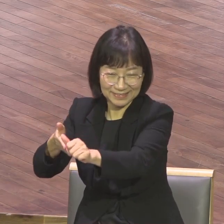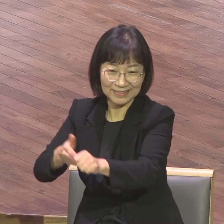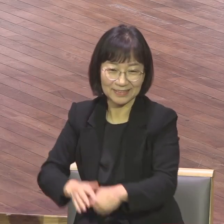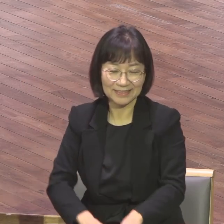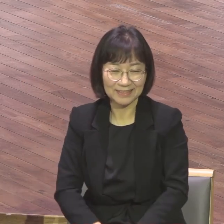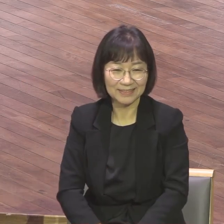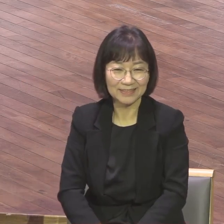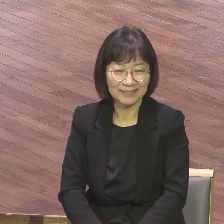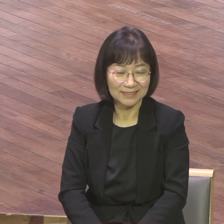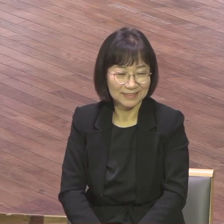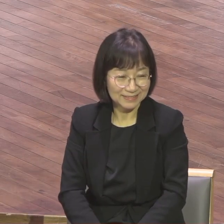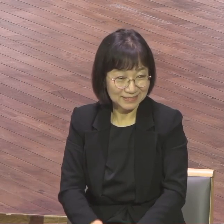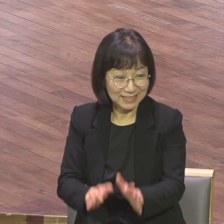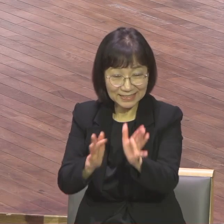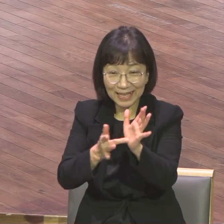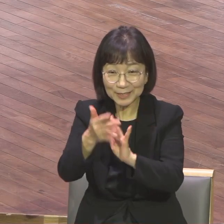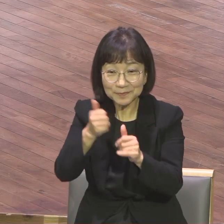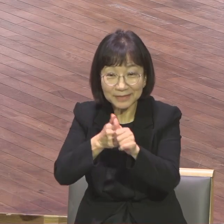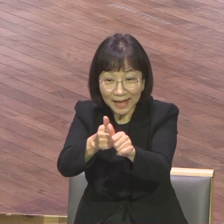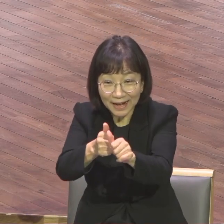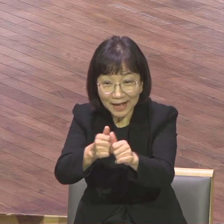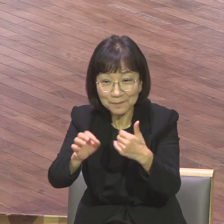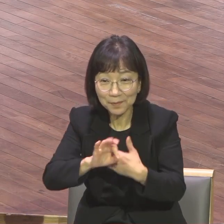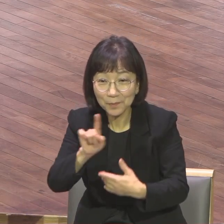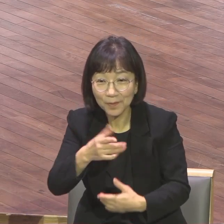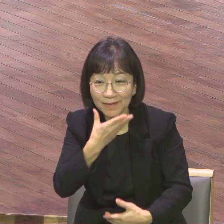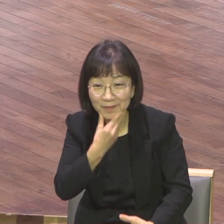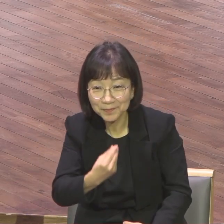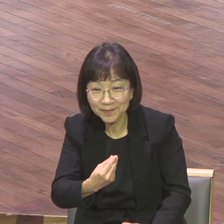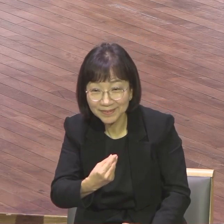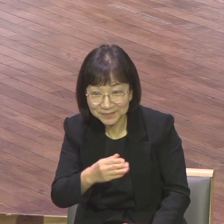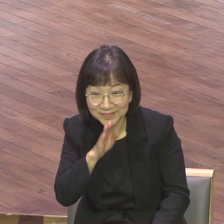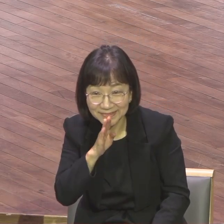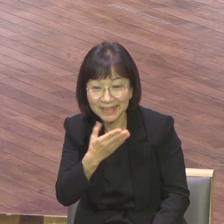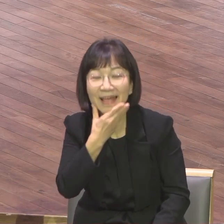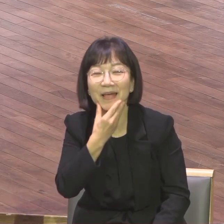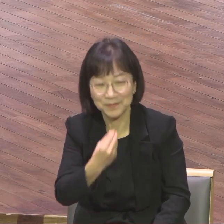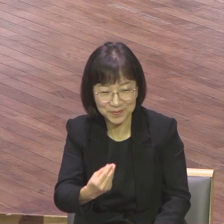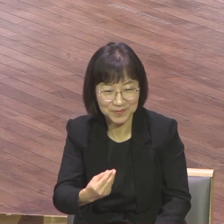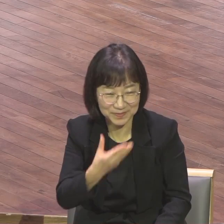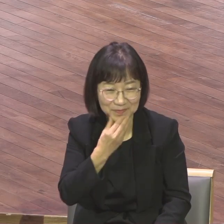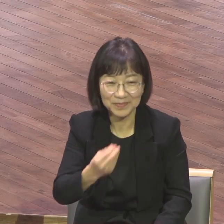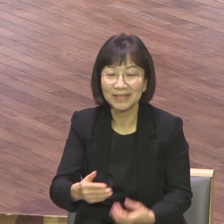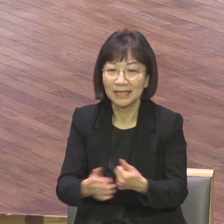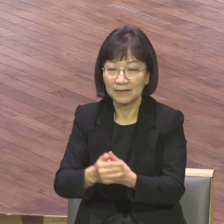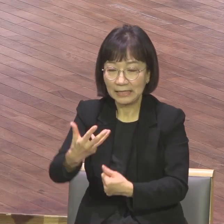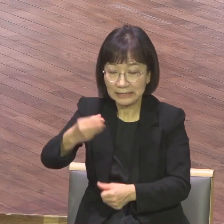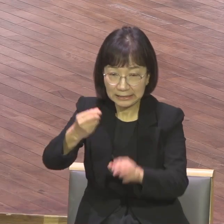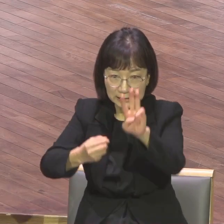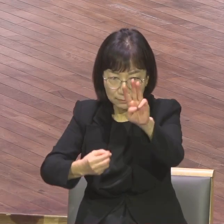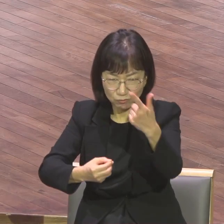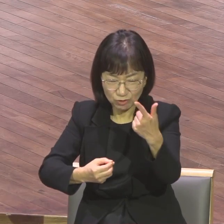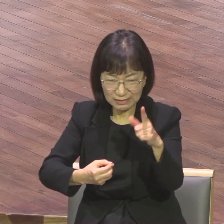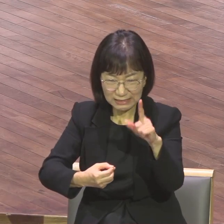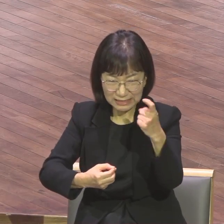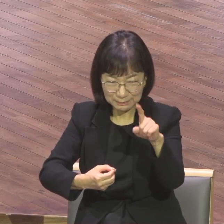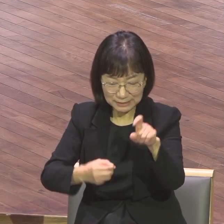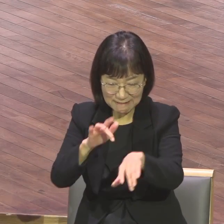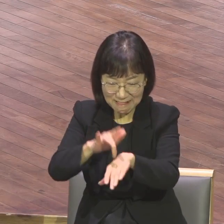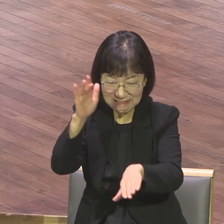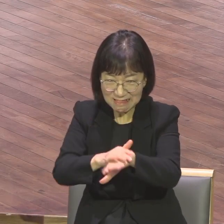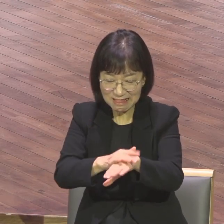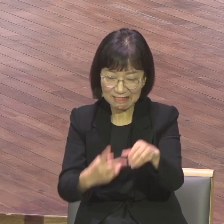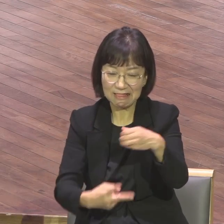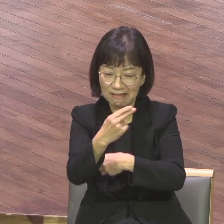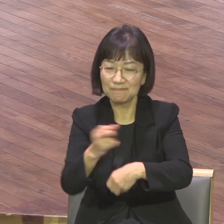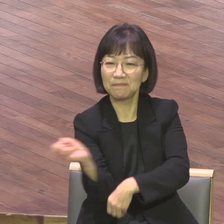삶을 살아라. 예수님 따라가는 행복을 체험하고 이제는 창세기 3장 6장 11장의 옛 체질 옛 습관 그 삶에서